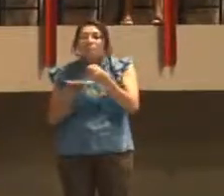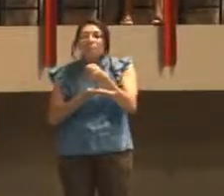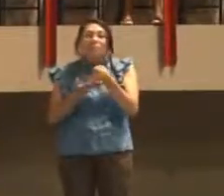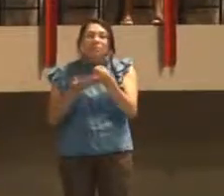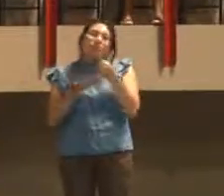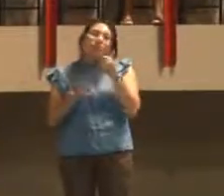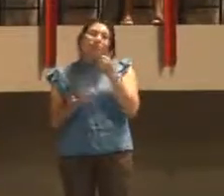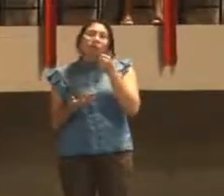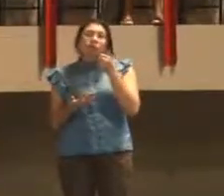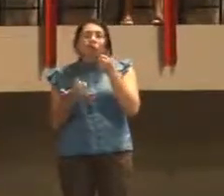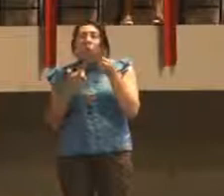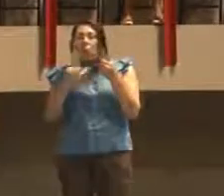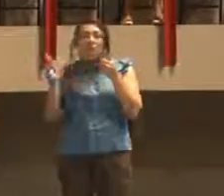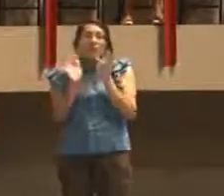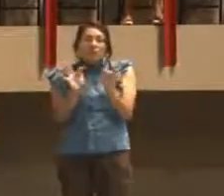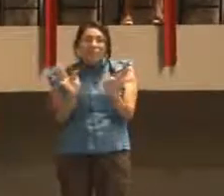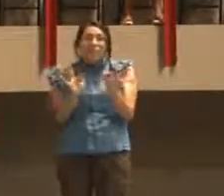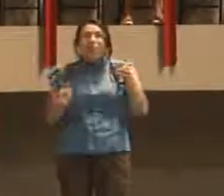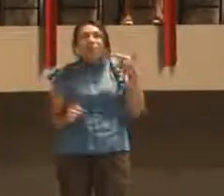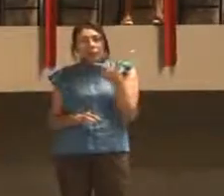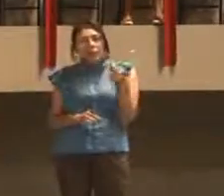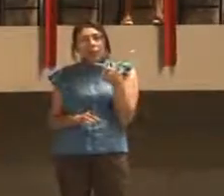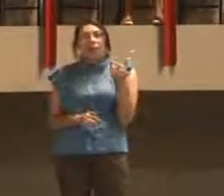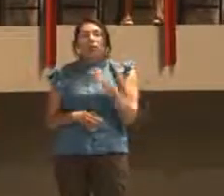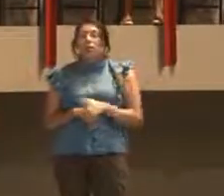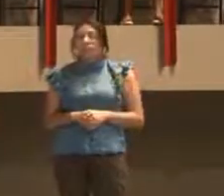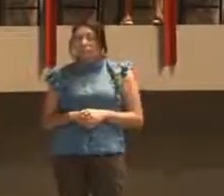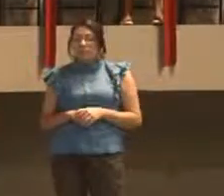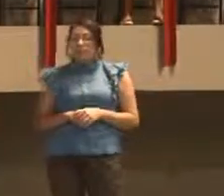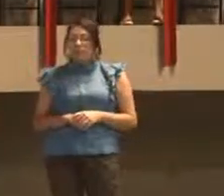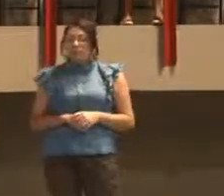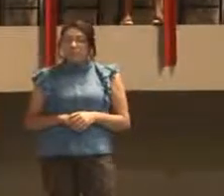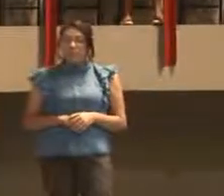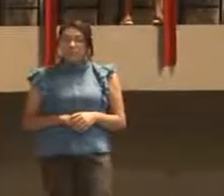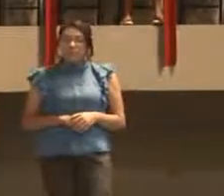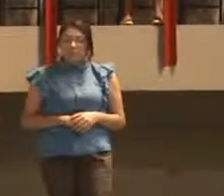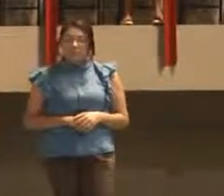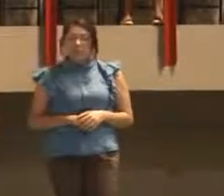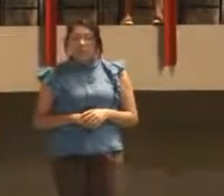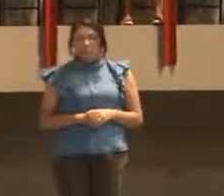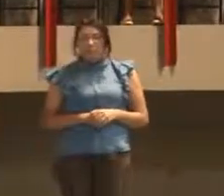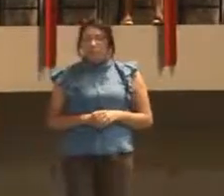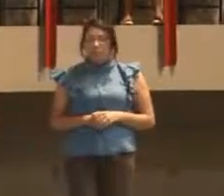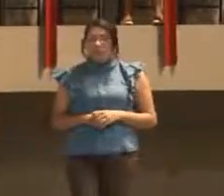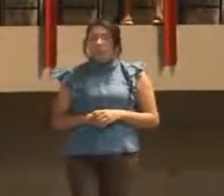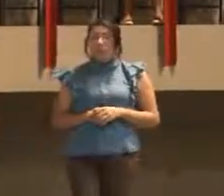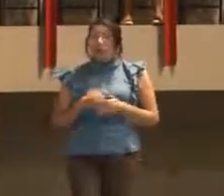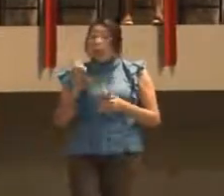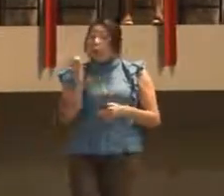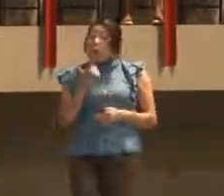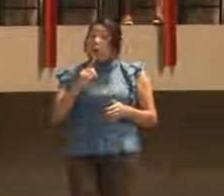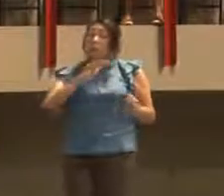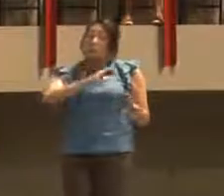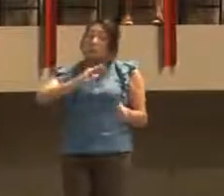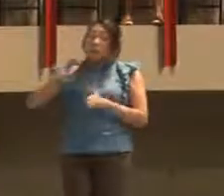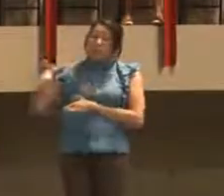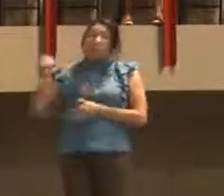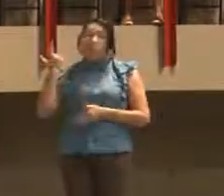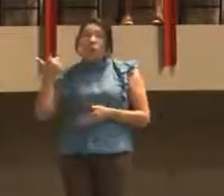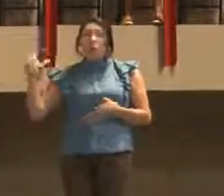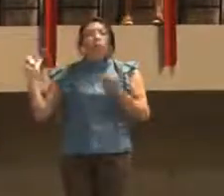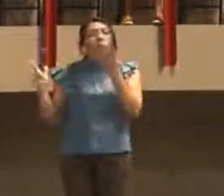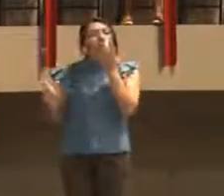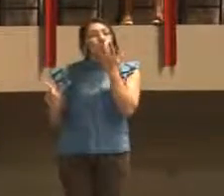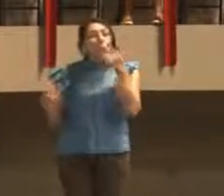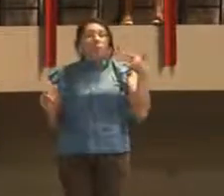com cores primárias eu tenho 9 opções, porque são 3 cores com 3 tonalidades, multipliquei e deu 9. Com as cores secundárias, eu vou